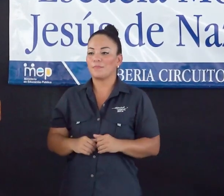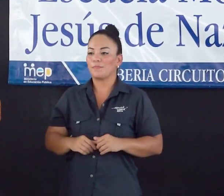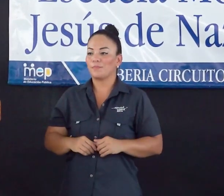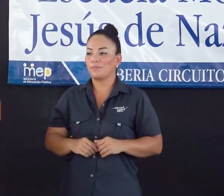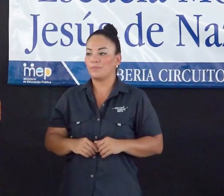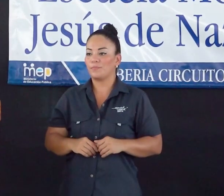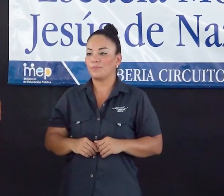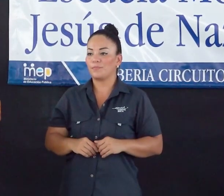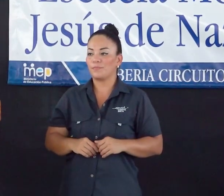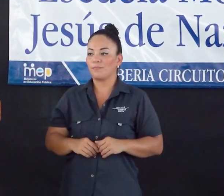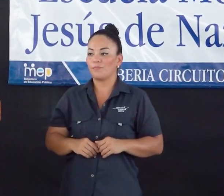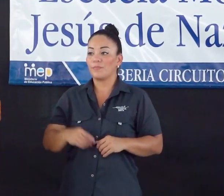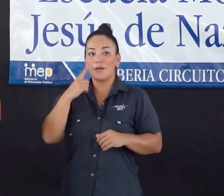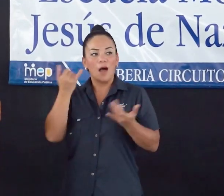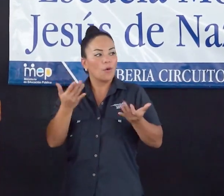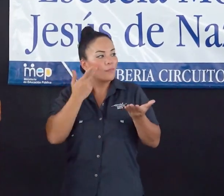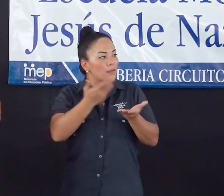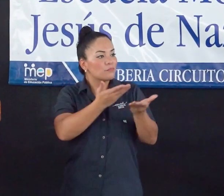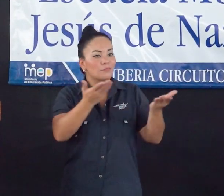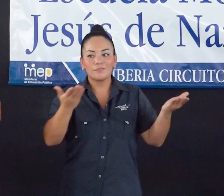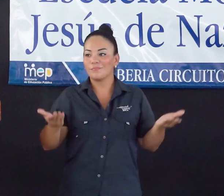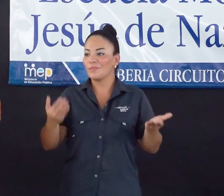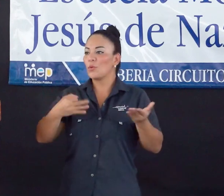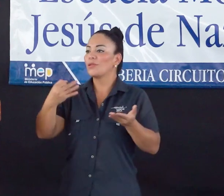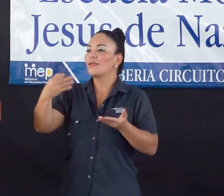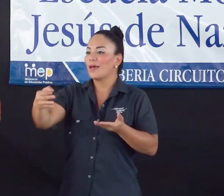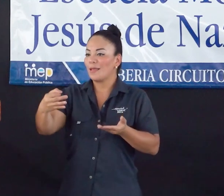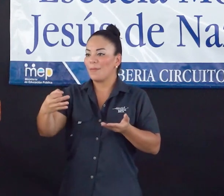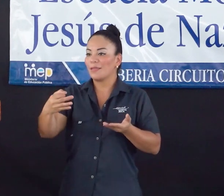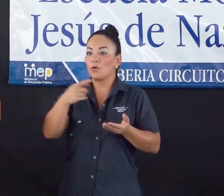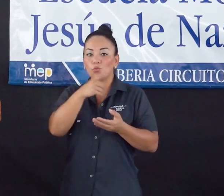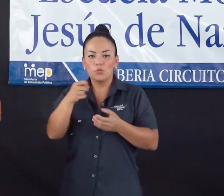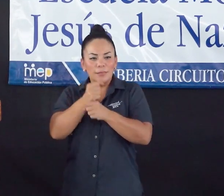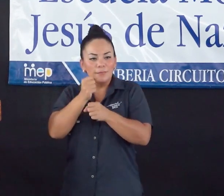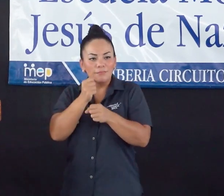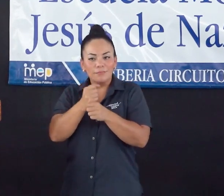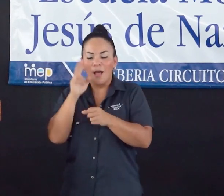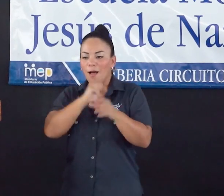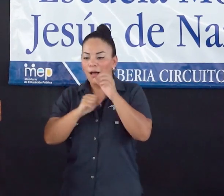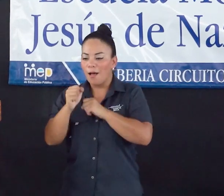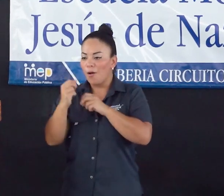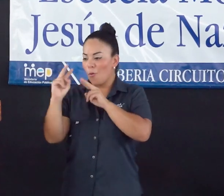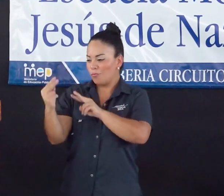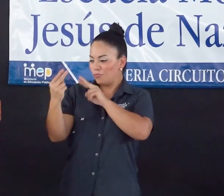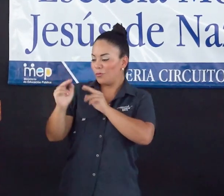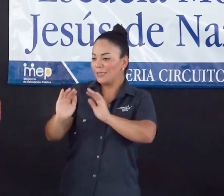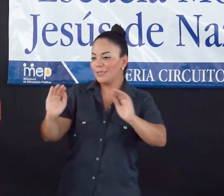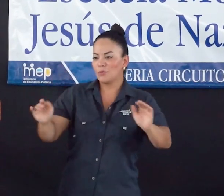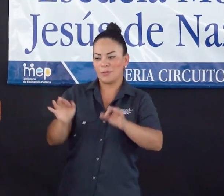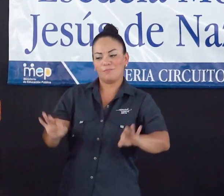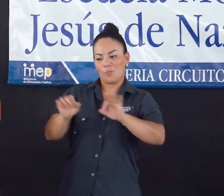tierra que sembraron y el fruto cotidianamente en los ojos de estas personas tan